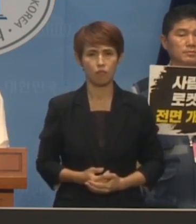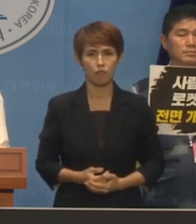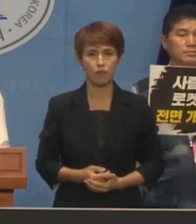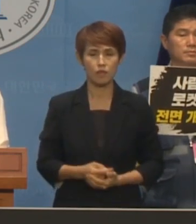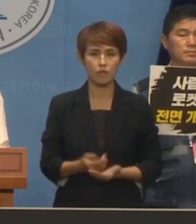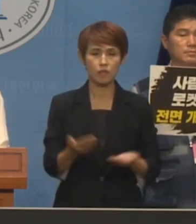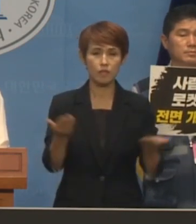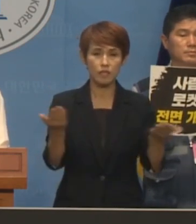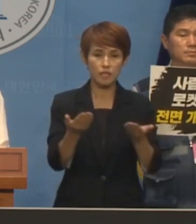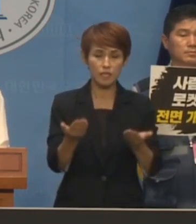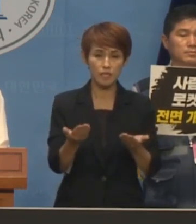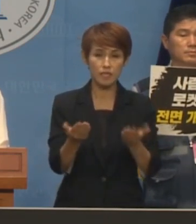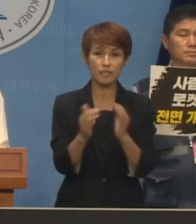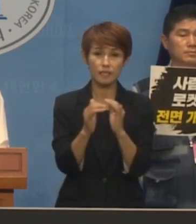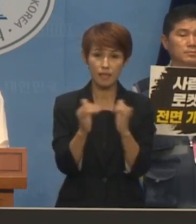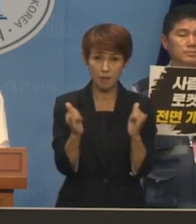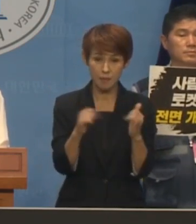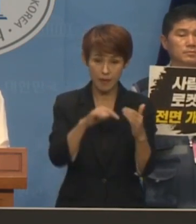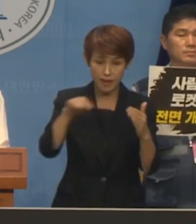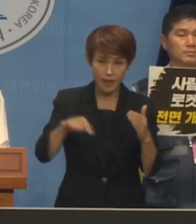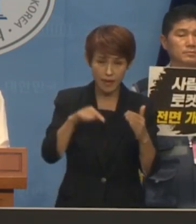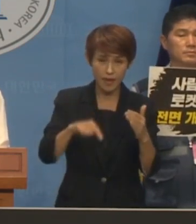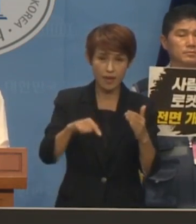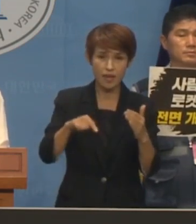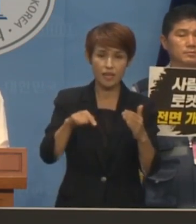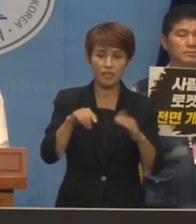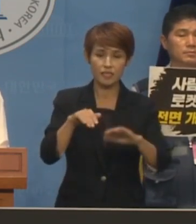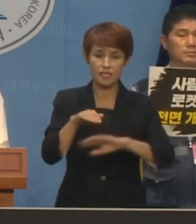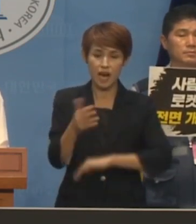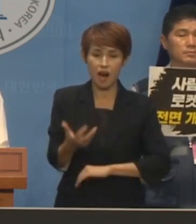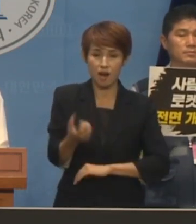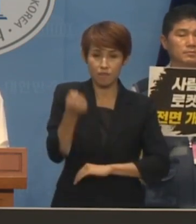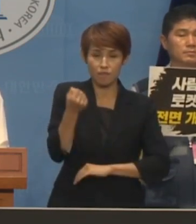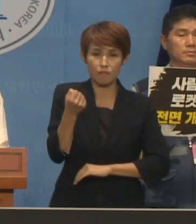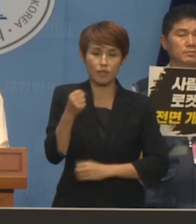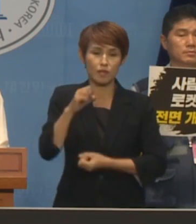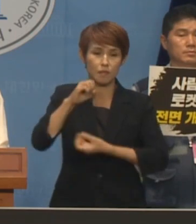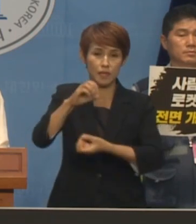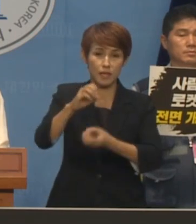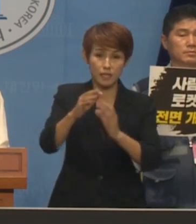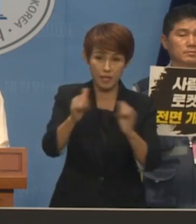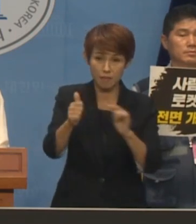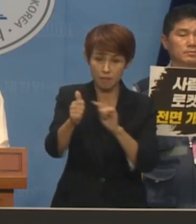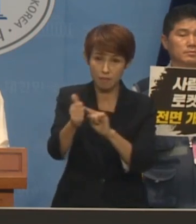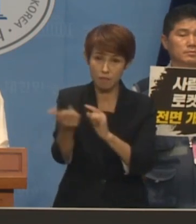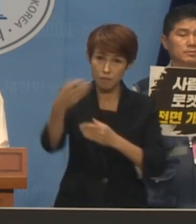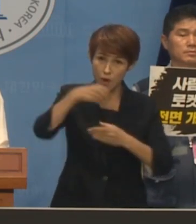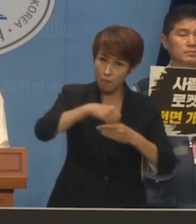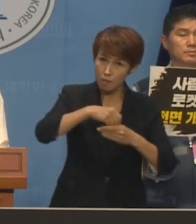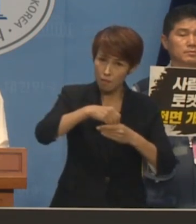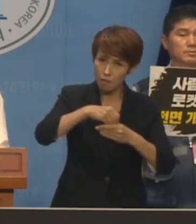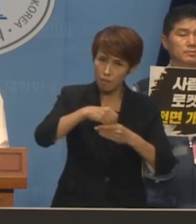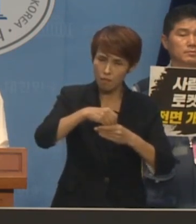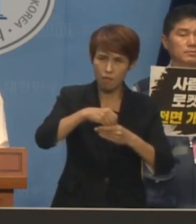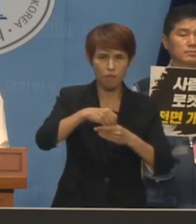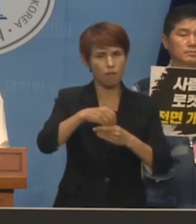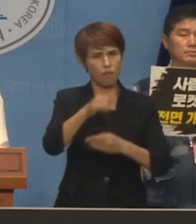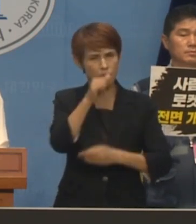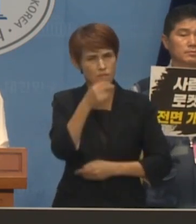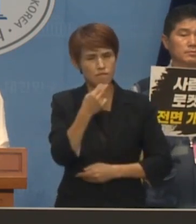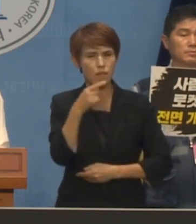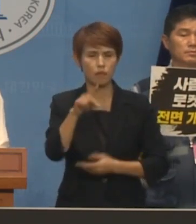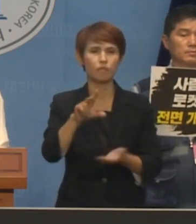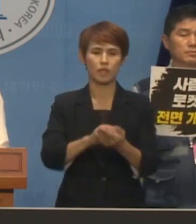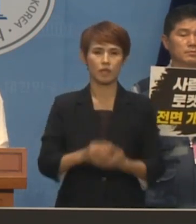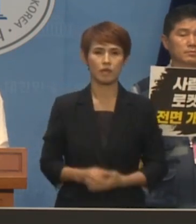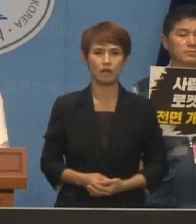노무 제공자의 범주에 쿠한 카플렉스 노동자들이 포함되느냐 여부입니다 쿠팡이 카플렉스 사업을